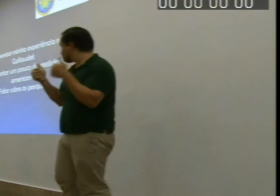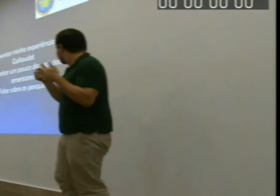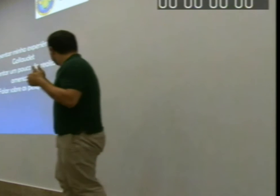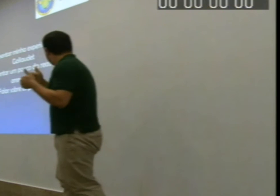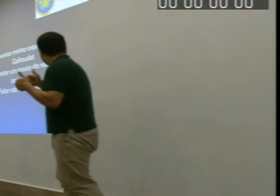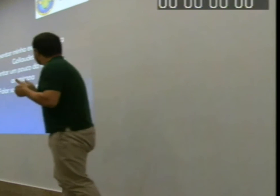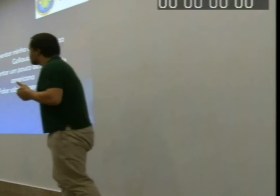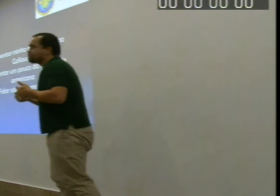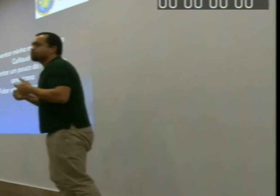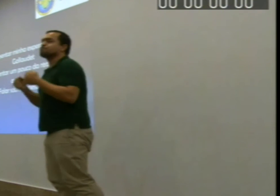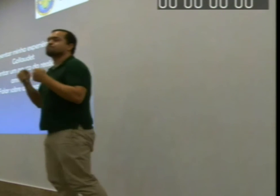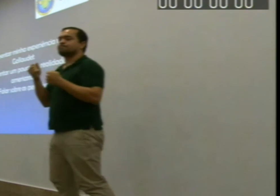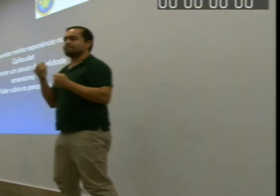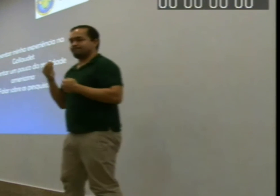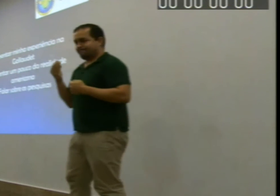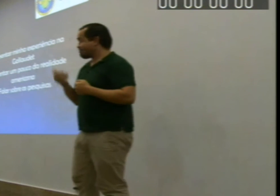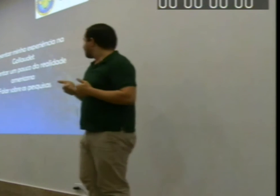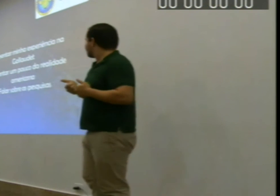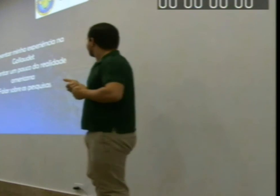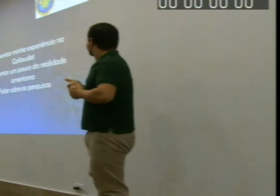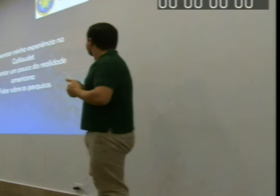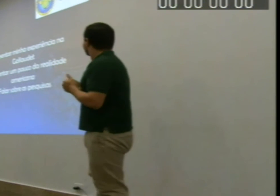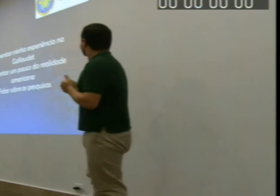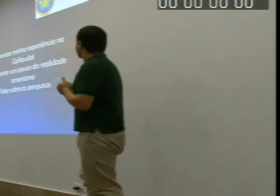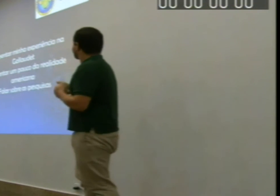profundamente em outros